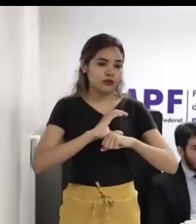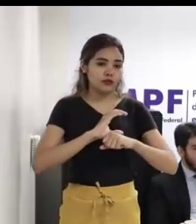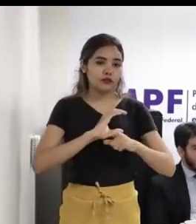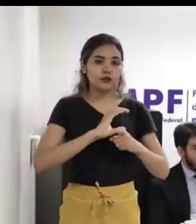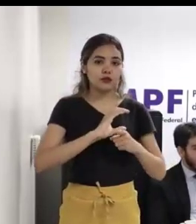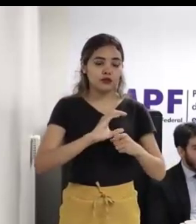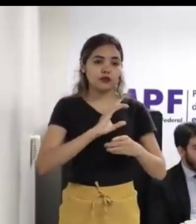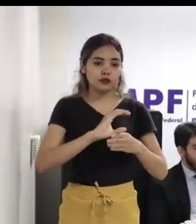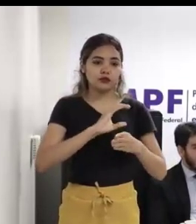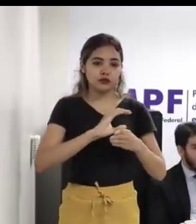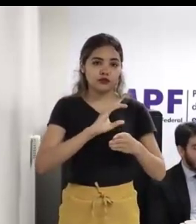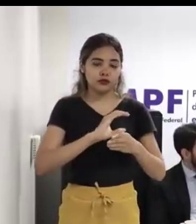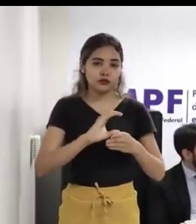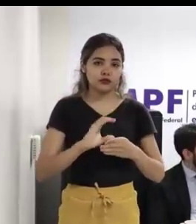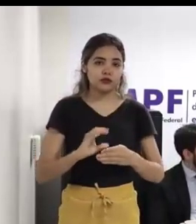do município